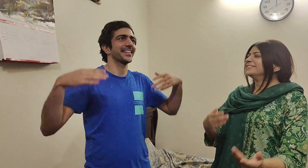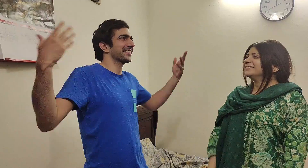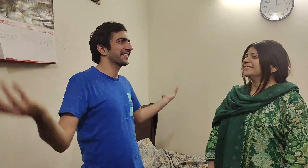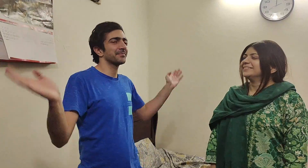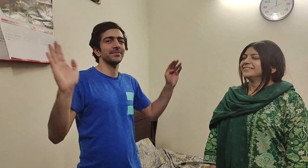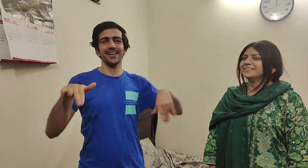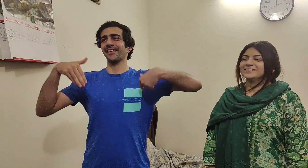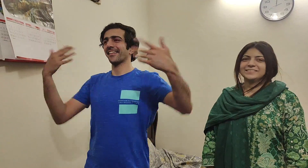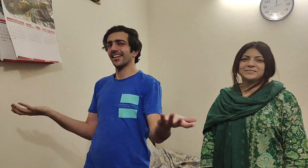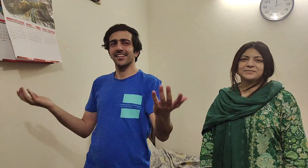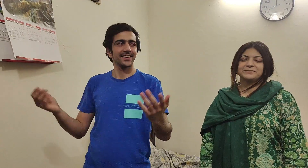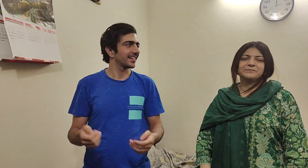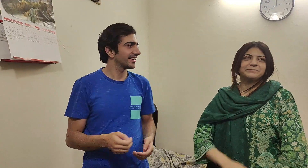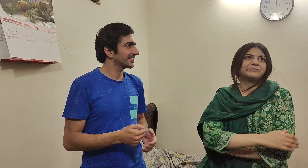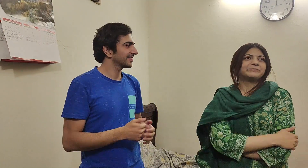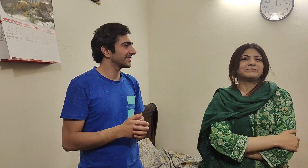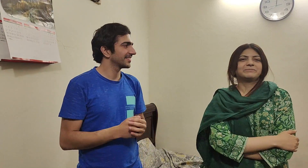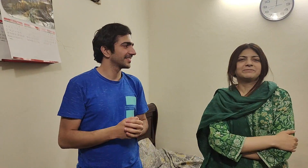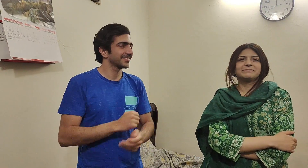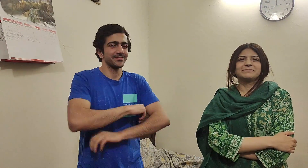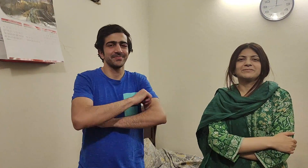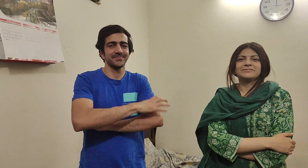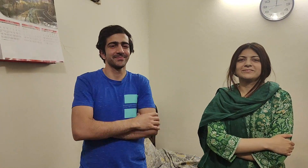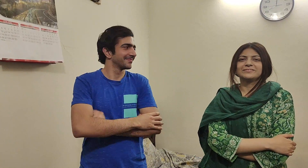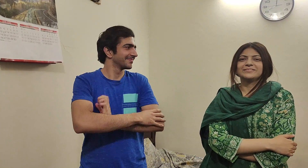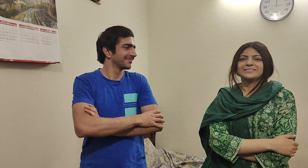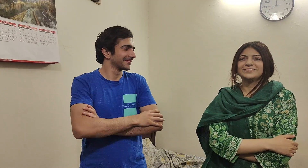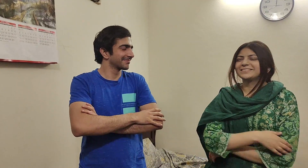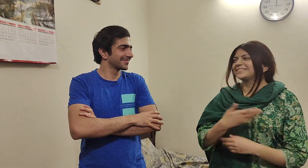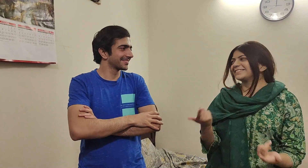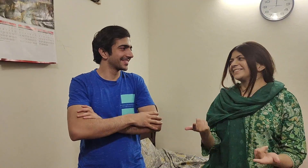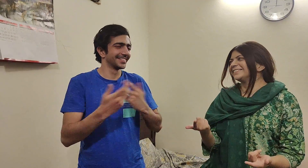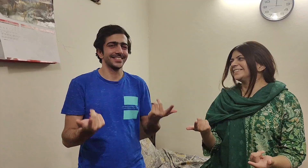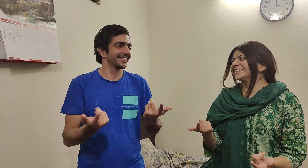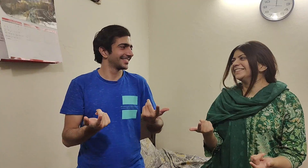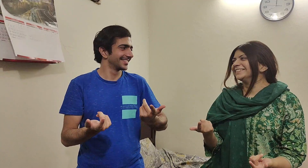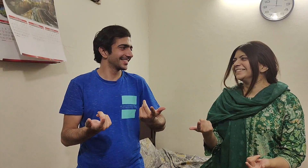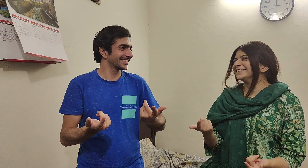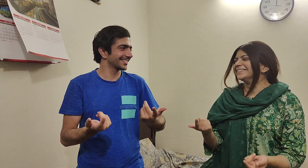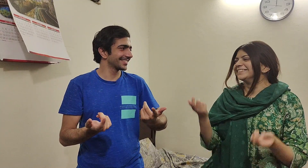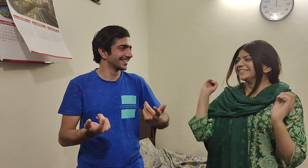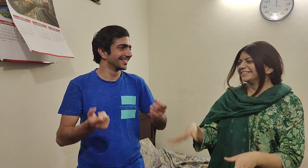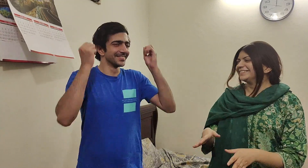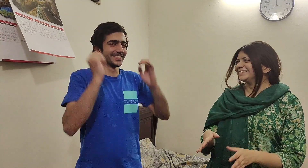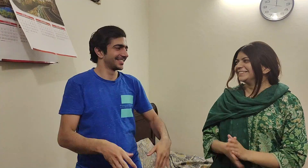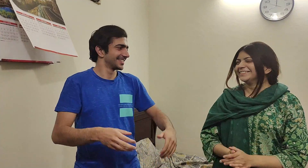ये यहाँ पे हम एक दूसरे की नकलें लगा रहे थे, ओफ यार क्या कहे बंदा अब।